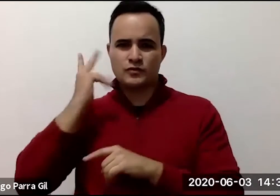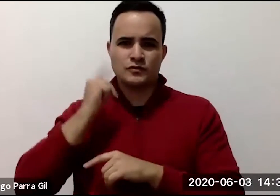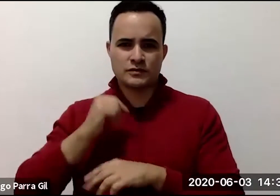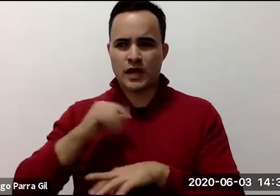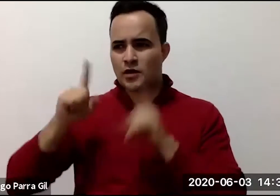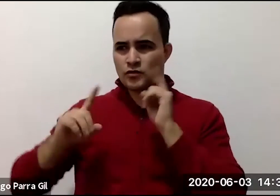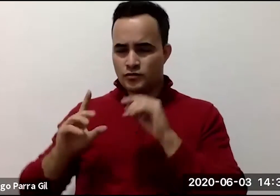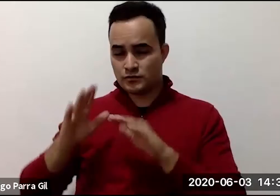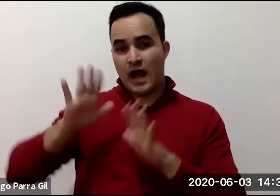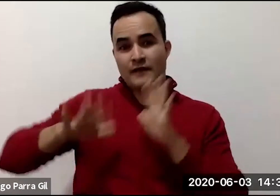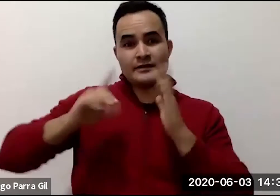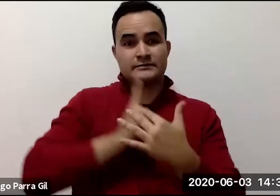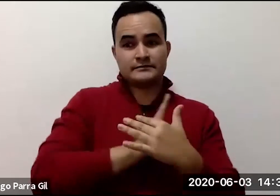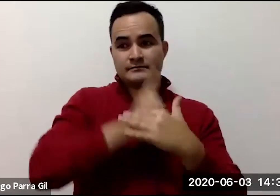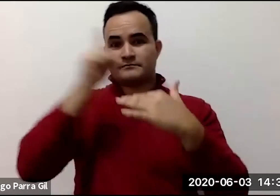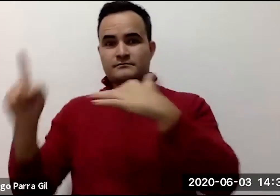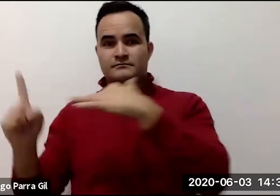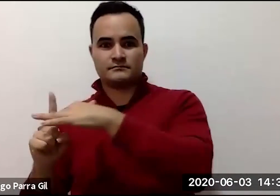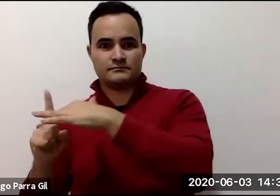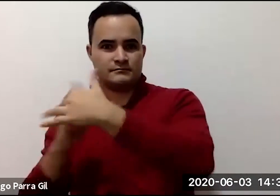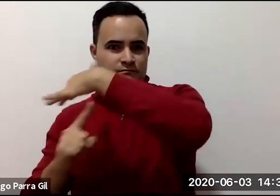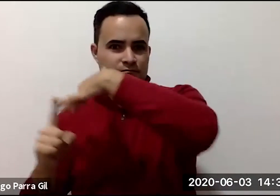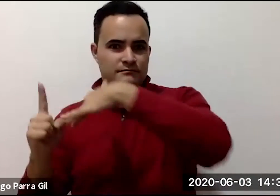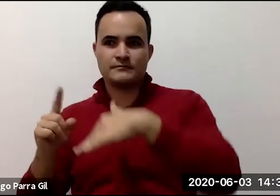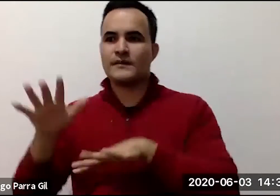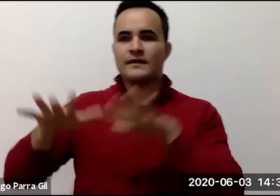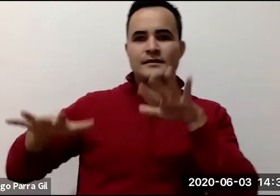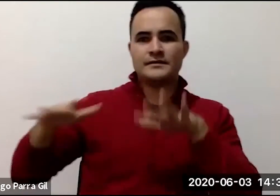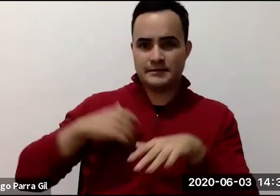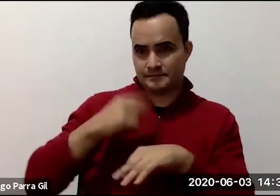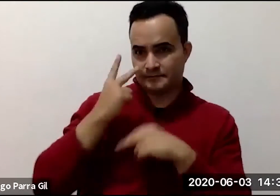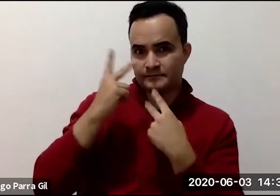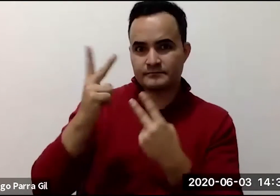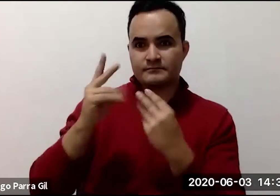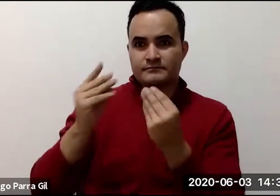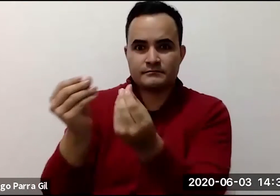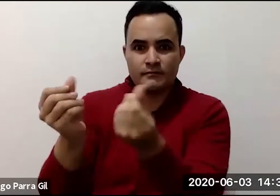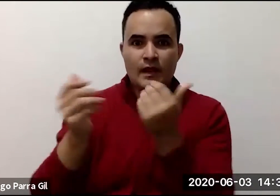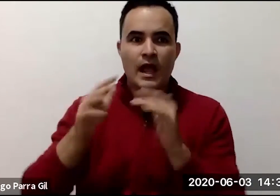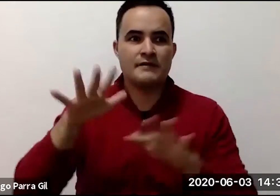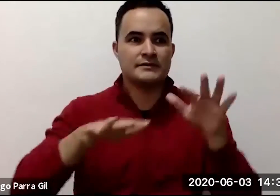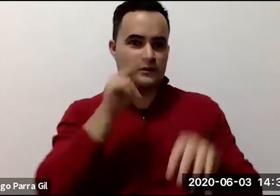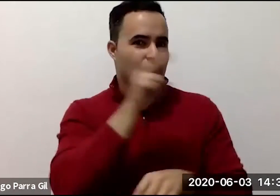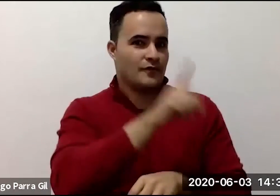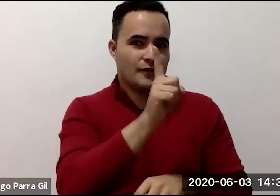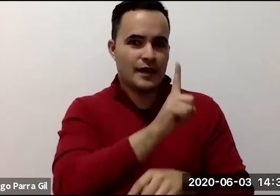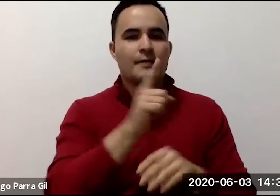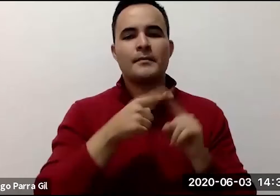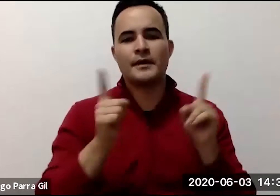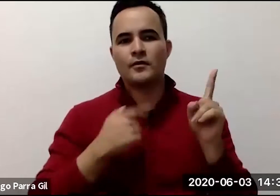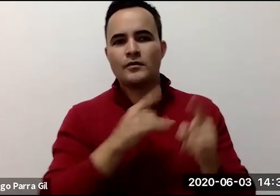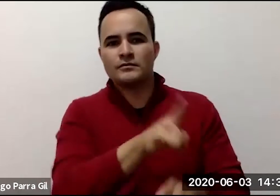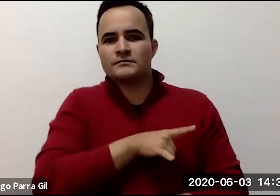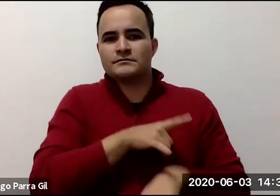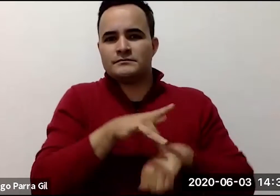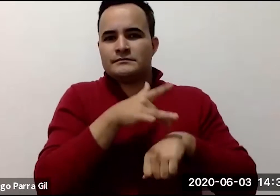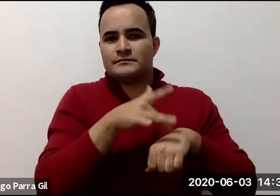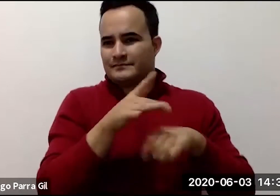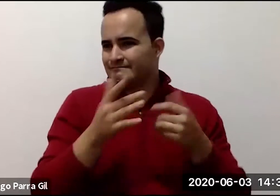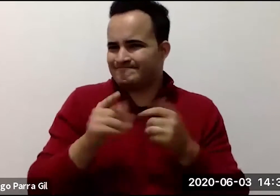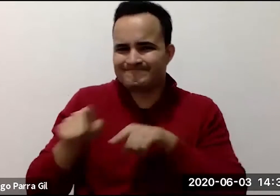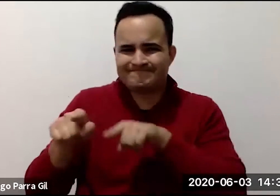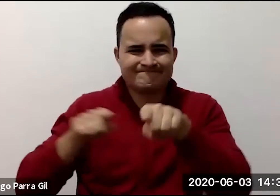los palpables, los escuchables como los no visibles. Esta perspectiva reconoce que